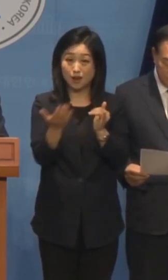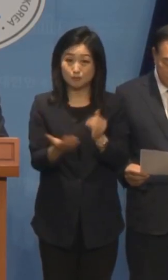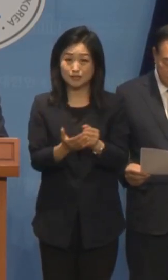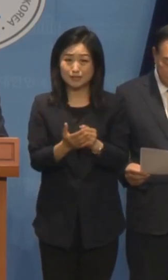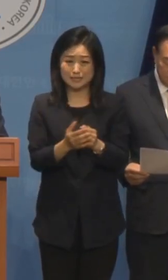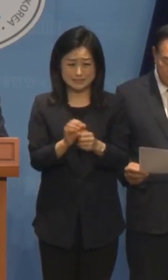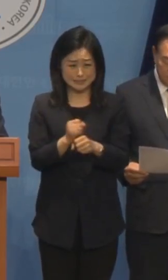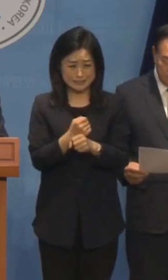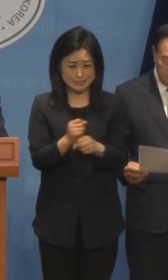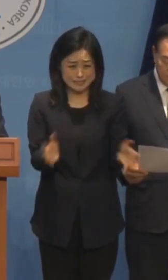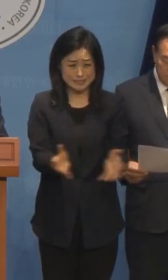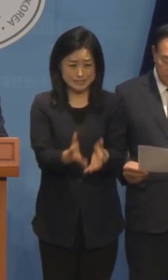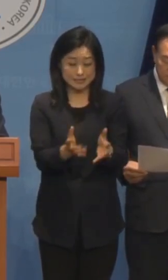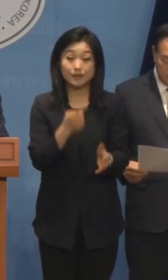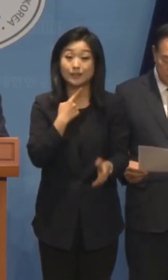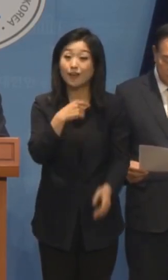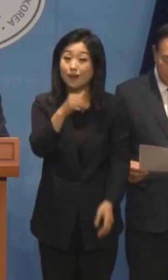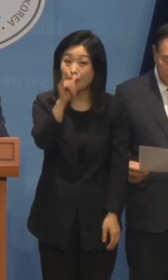막장극을 펼친 바 있습니다.